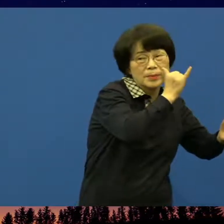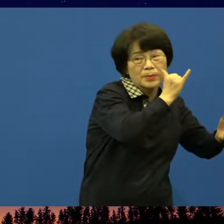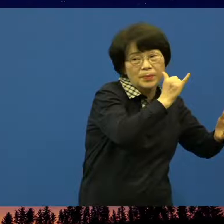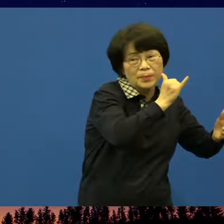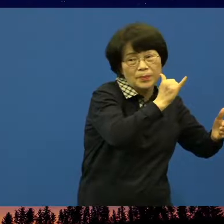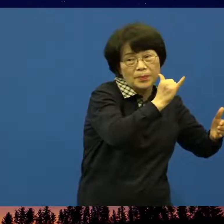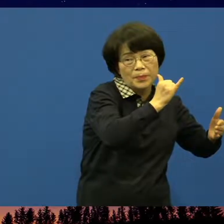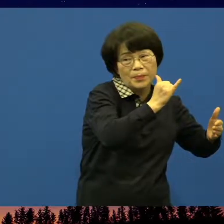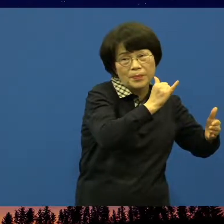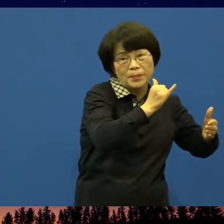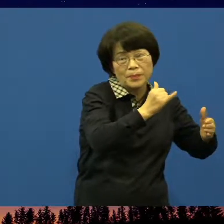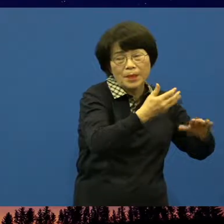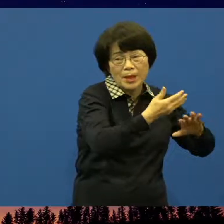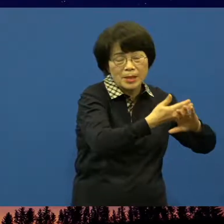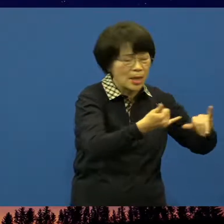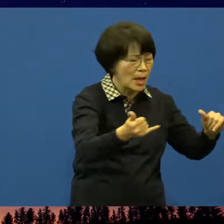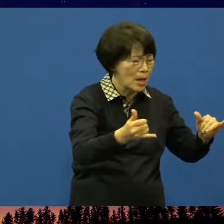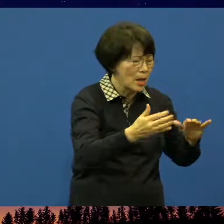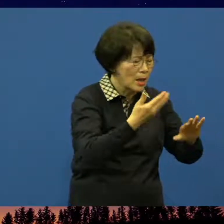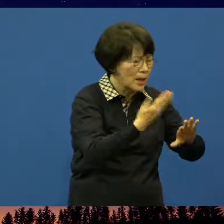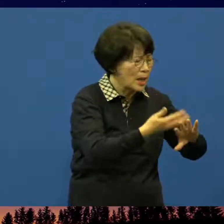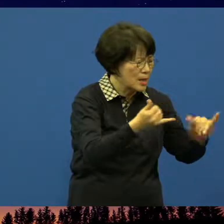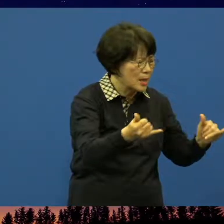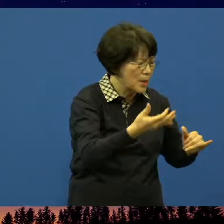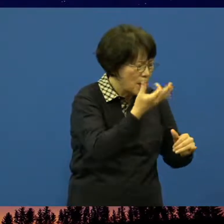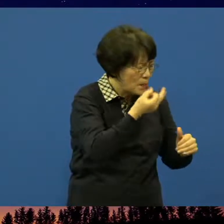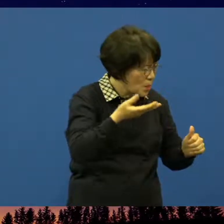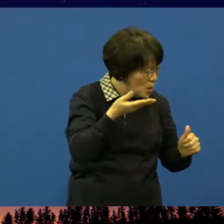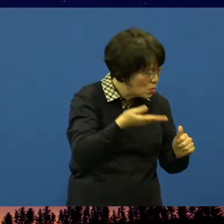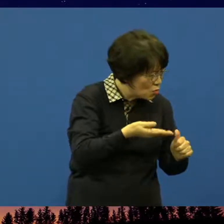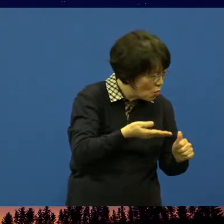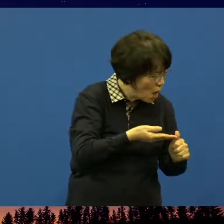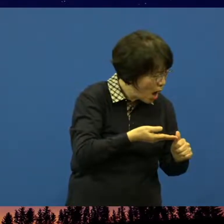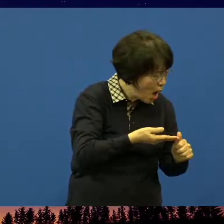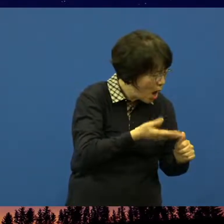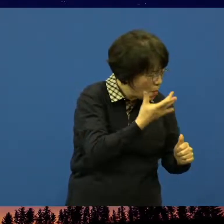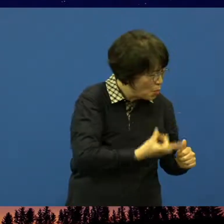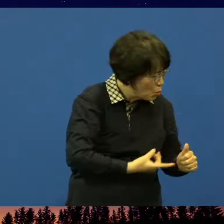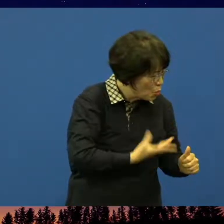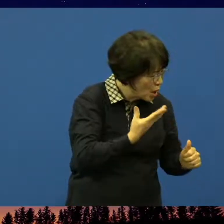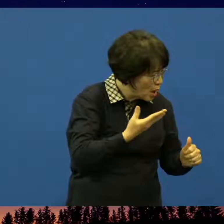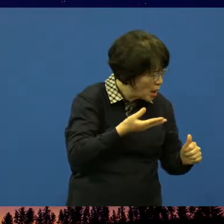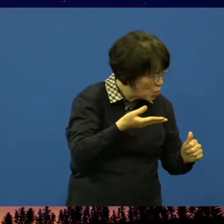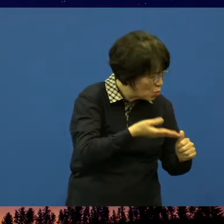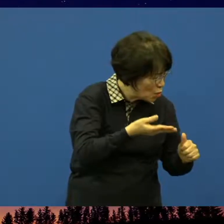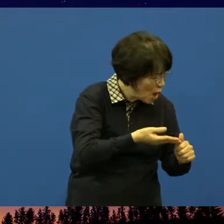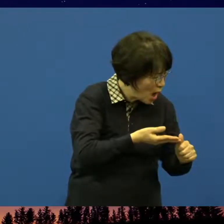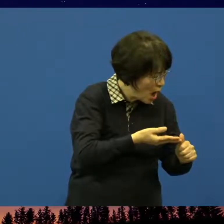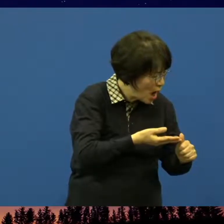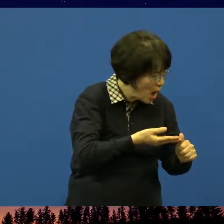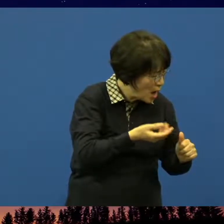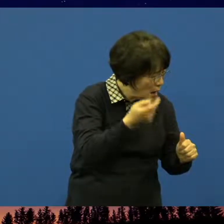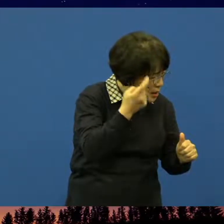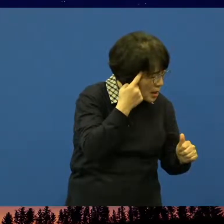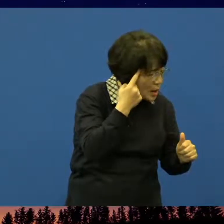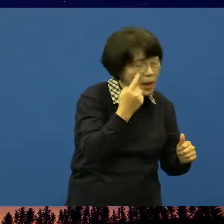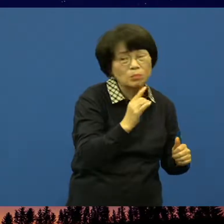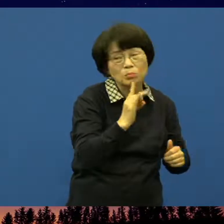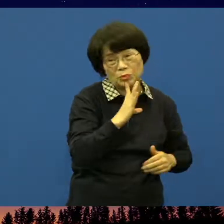어떻게 하면 사람들을 좀 힘들게 할까? 어떻게 하면 사람들을 좀 불행하게 만들까?